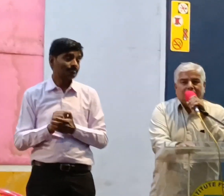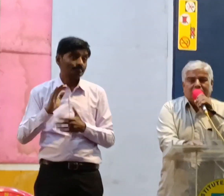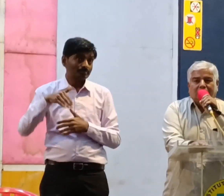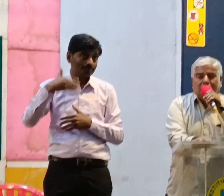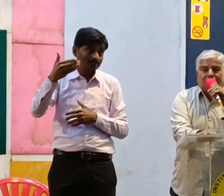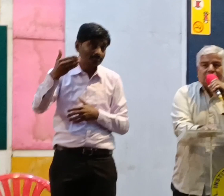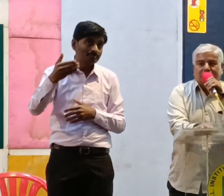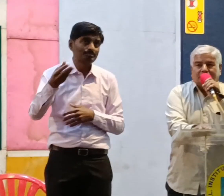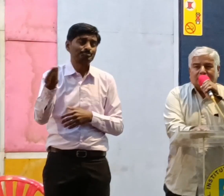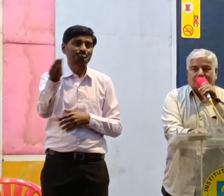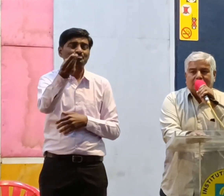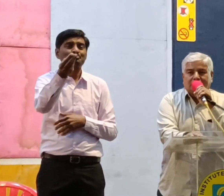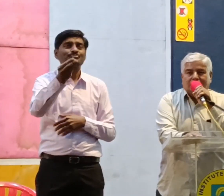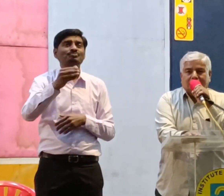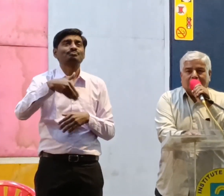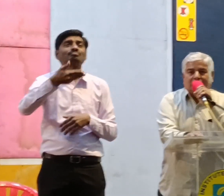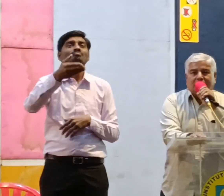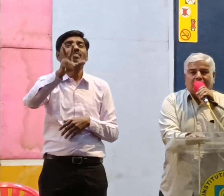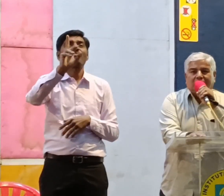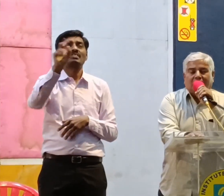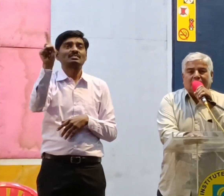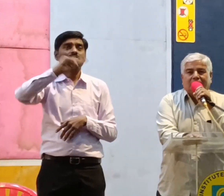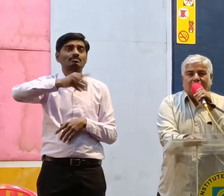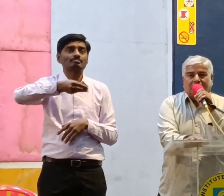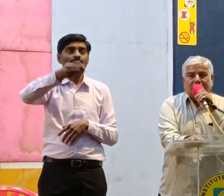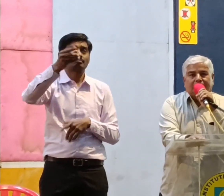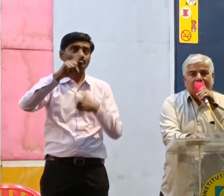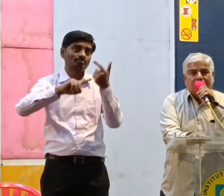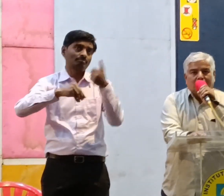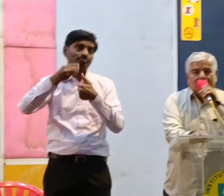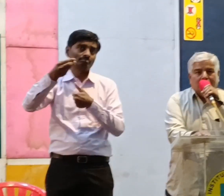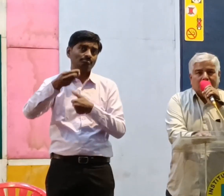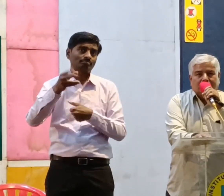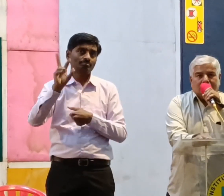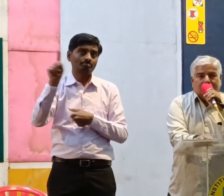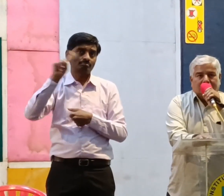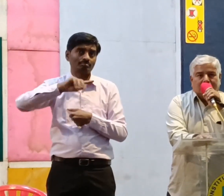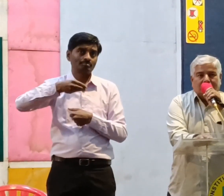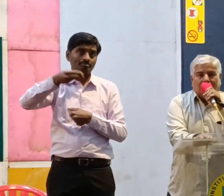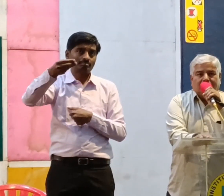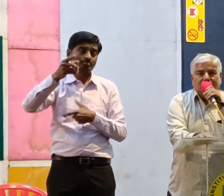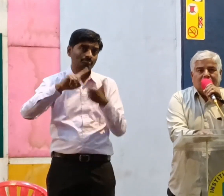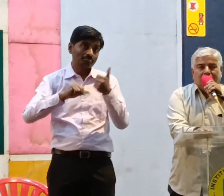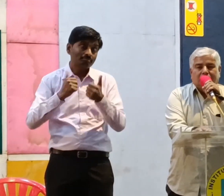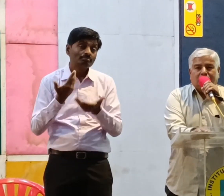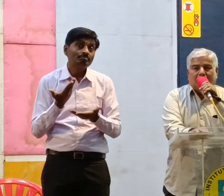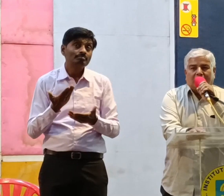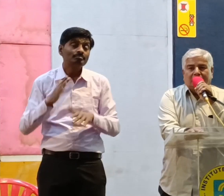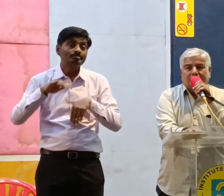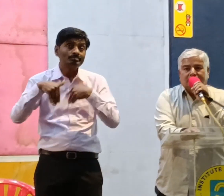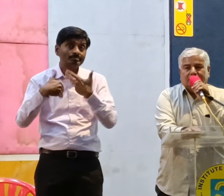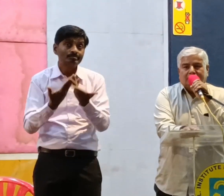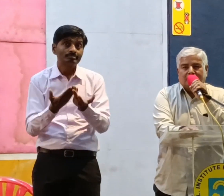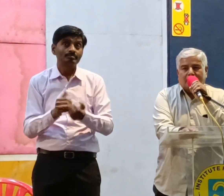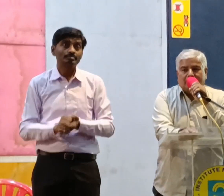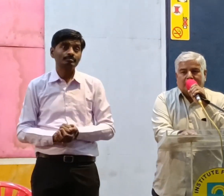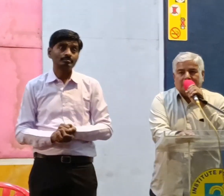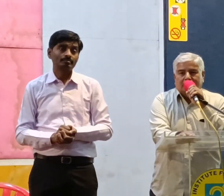હવે 20 દિવસ પરીક્ષાની વાત છે આપણે આ 20 દિવસમાં